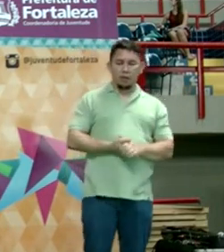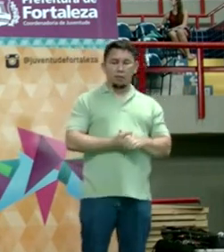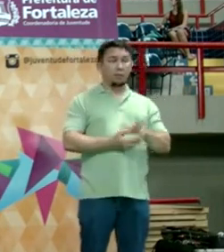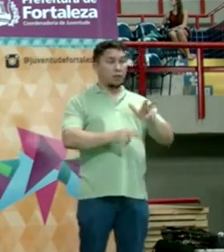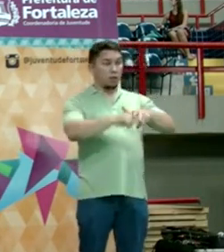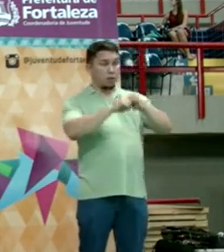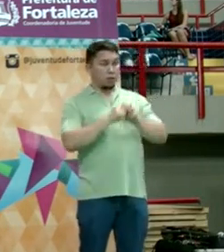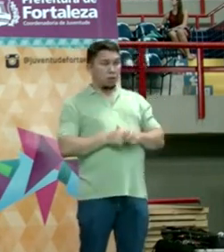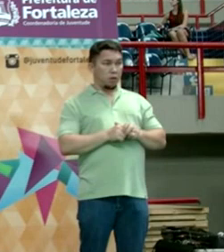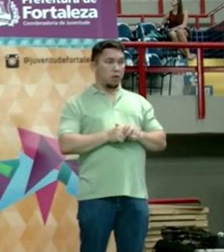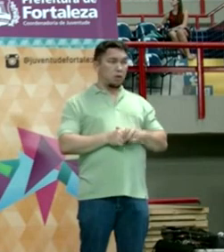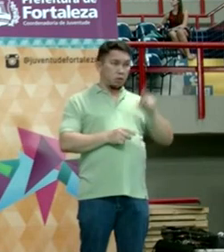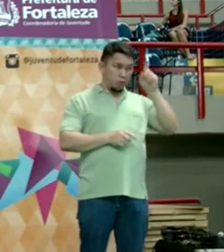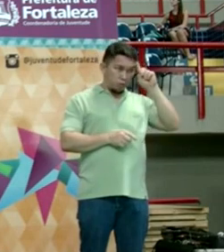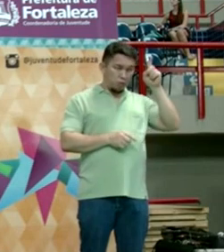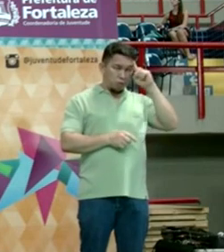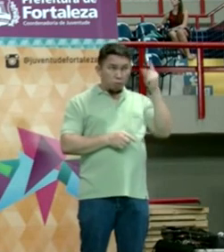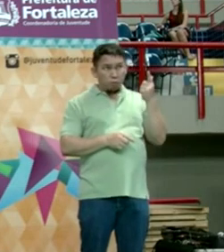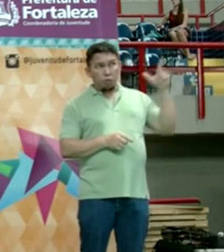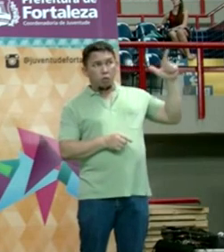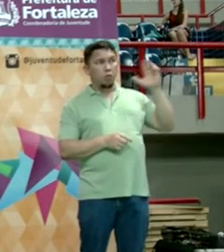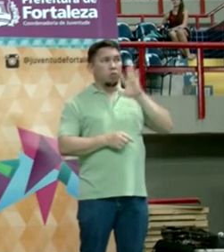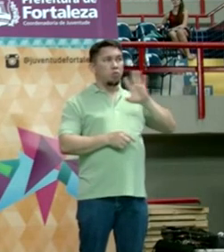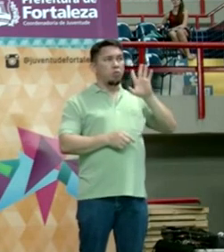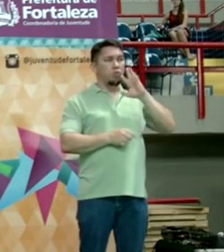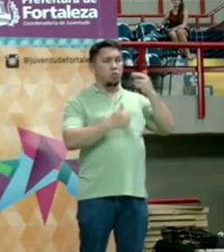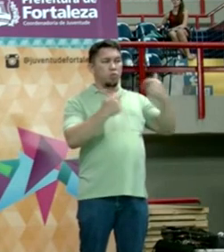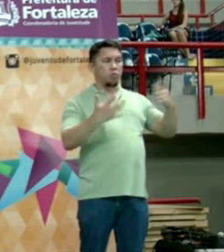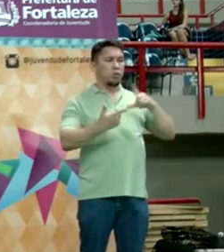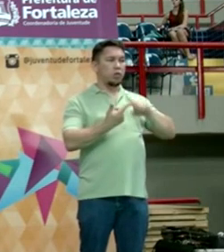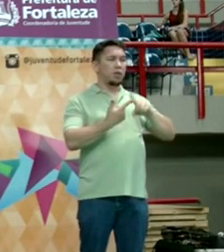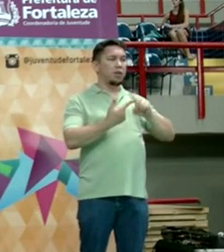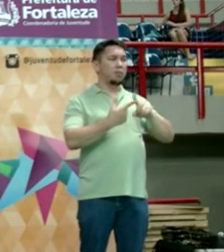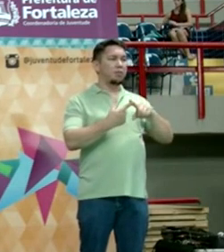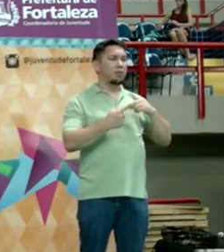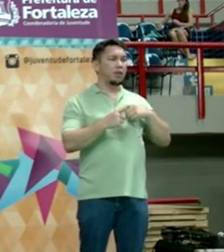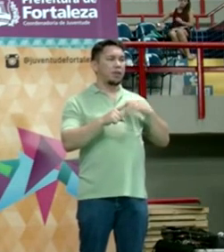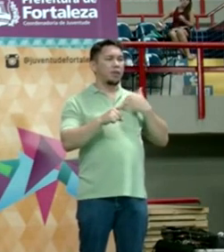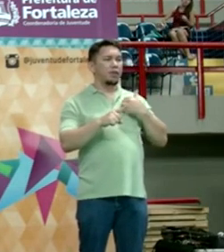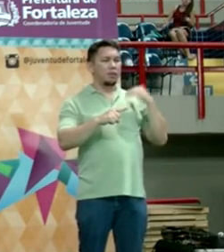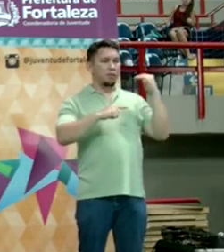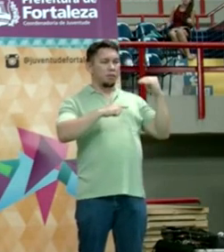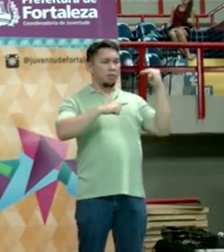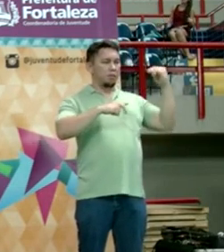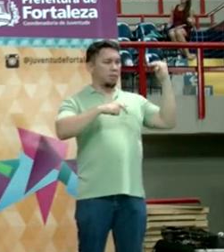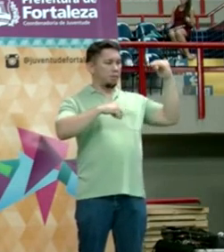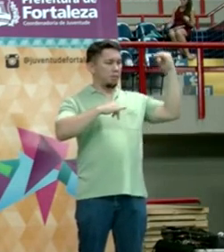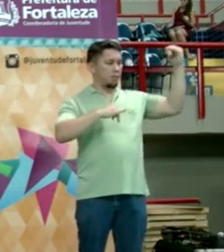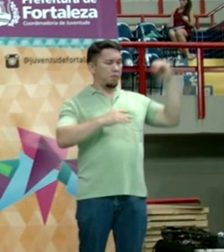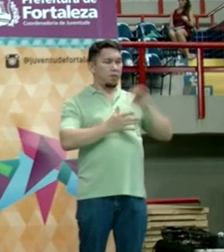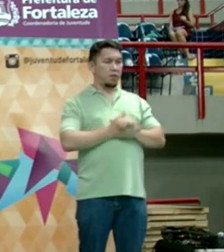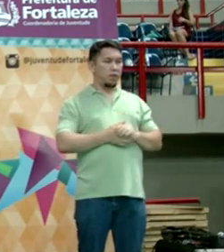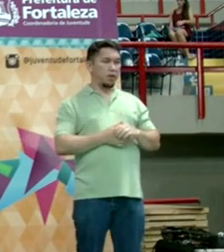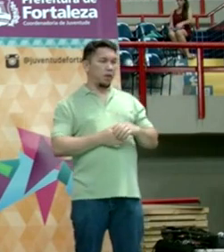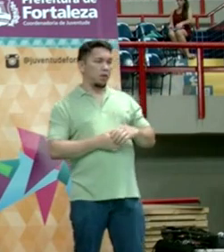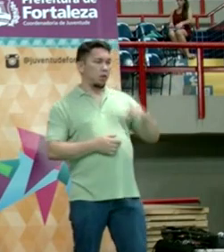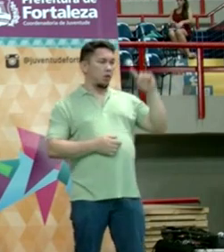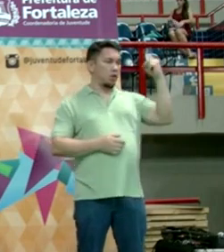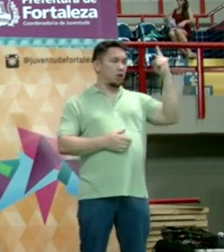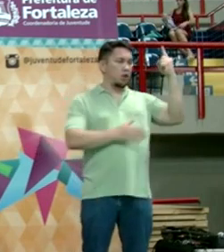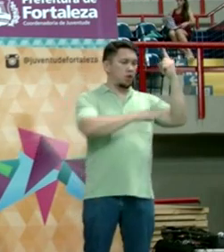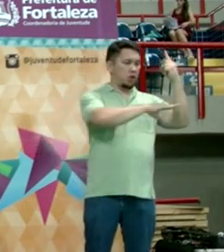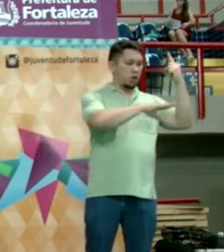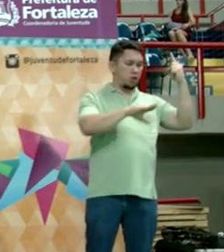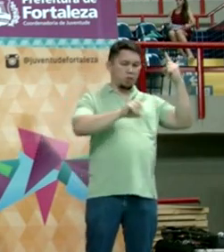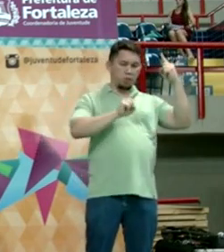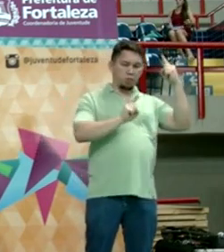Pessoal, então, no dia a dia, outra coisa bem bacana é a história da escala. Quando você diz, olha, uma escala de 1 para 1000, 1 para 1